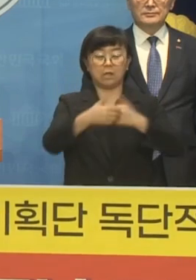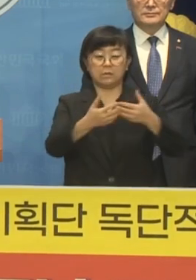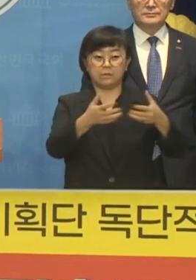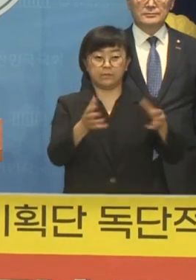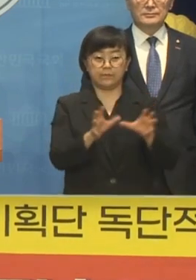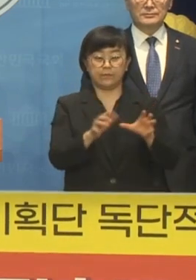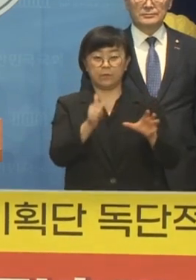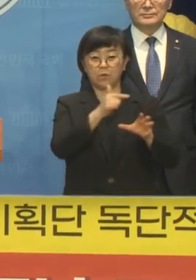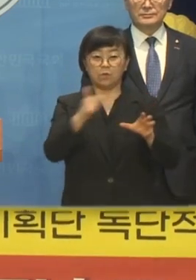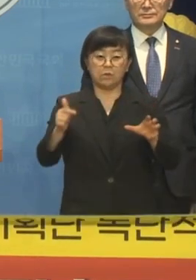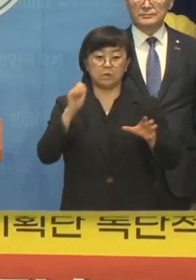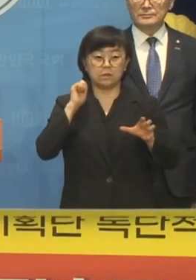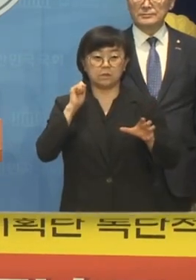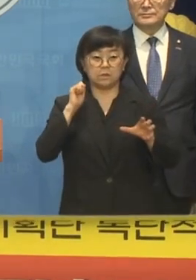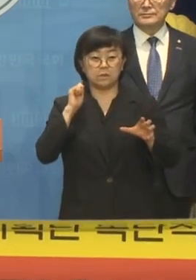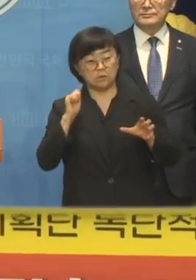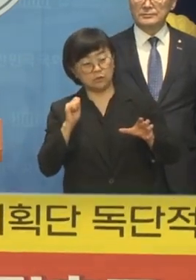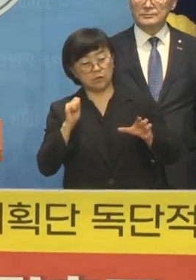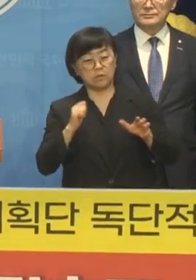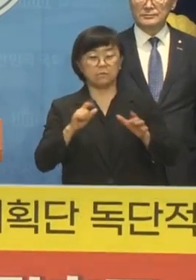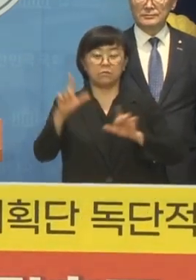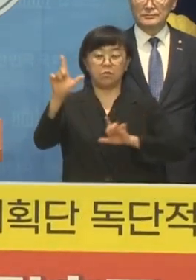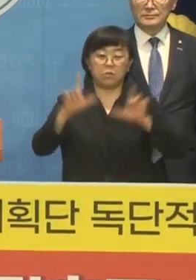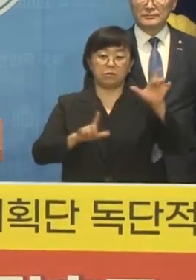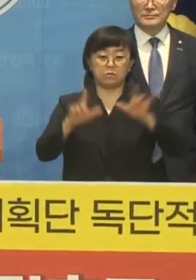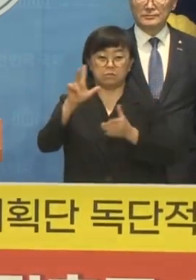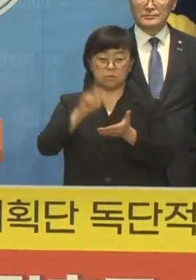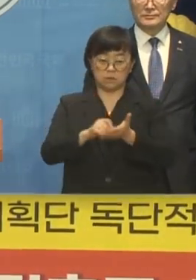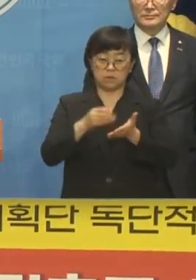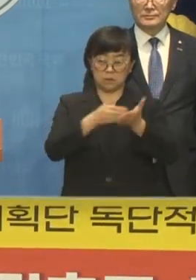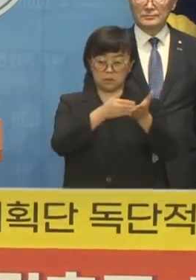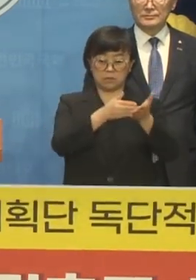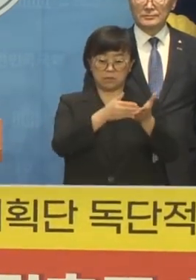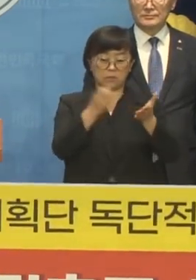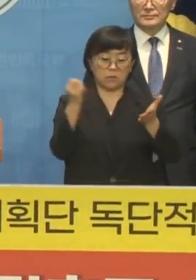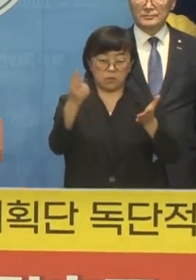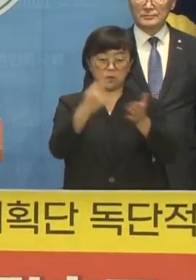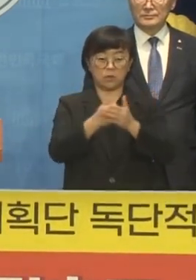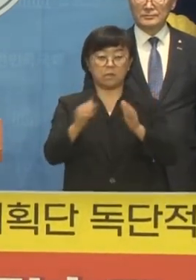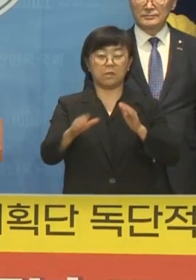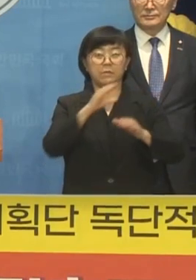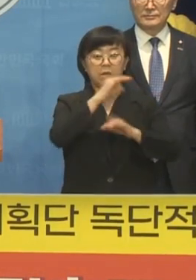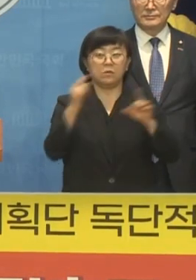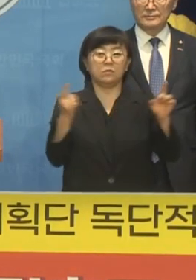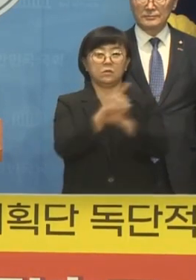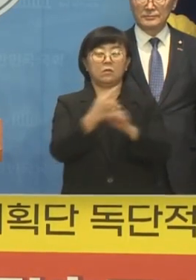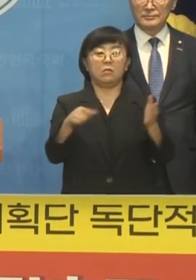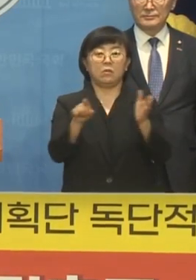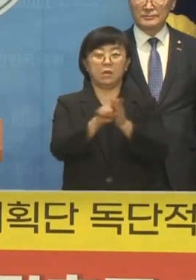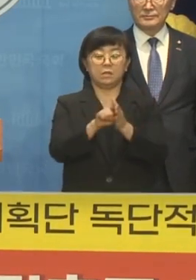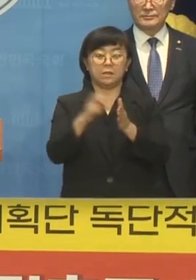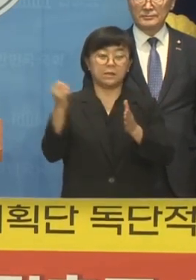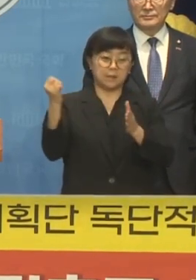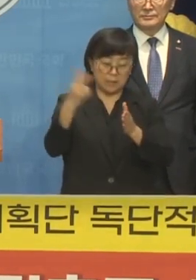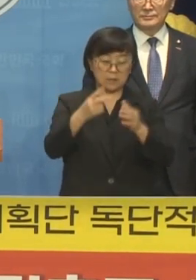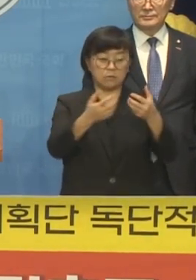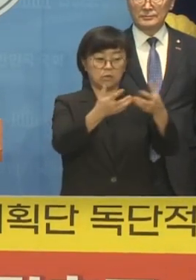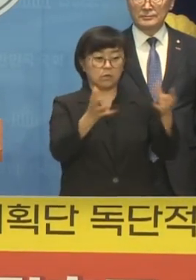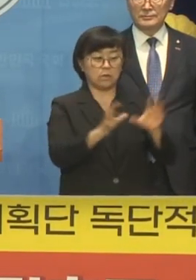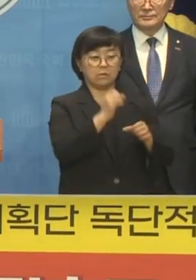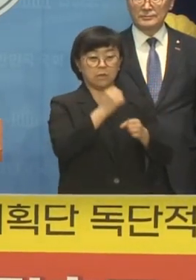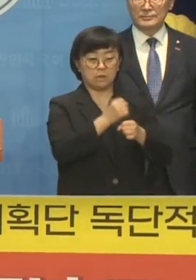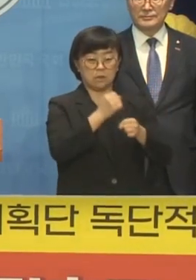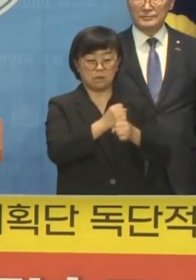너무 한쪽으로 치우쳐져 있는 것에 대한 문제제기와 그리고 이를 바로잡기 위해서 재구성을 촉구하는 국회